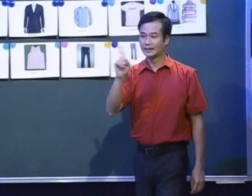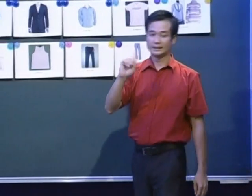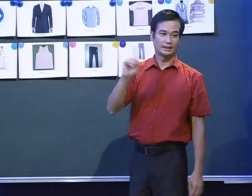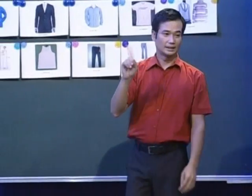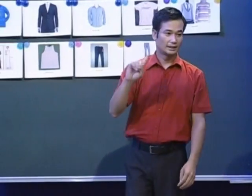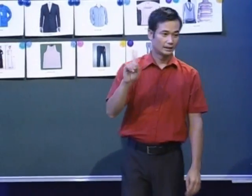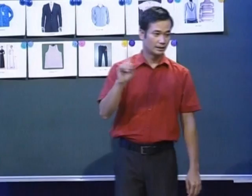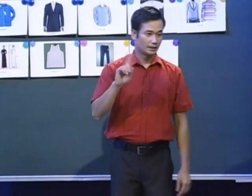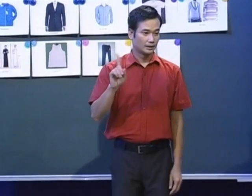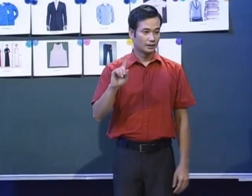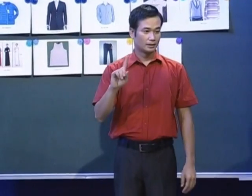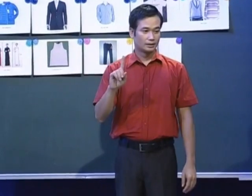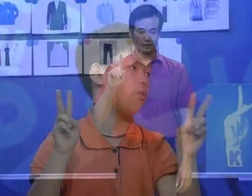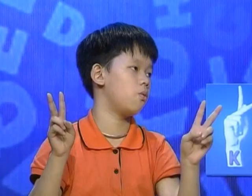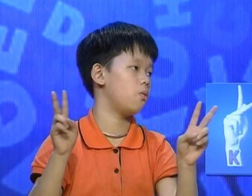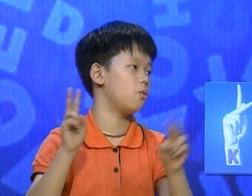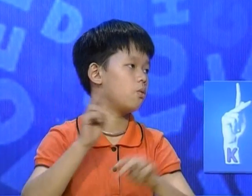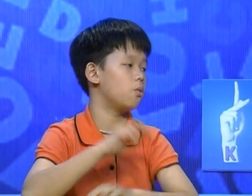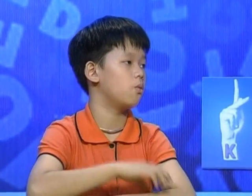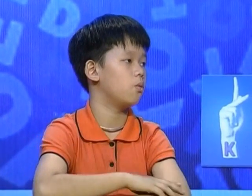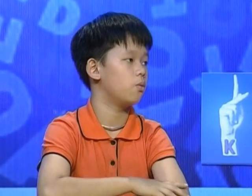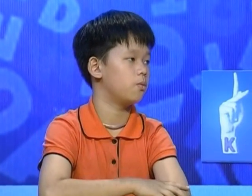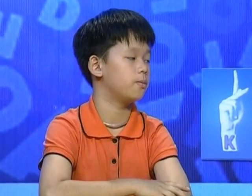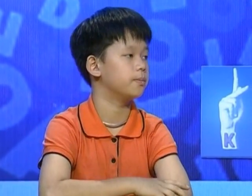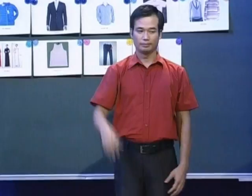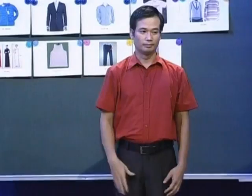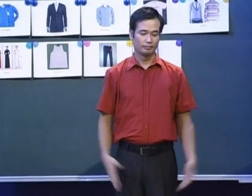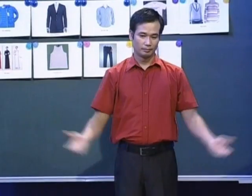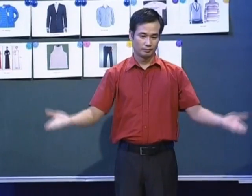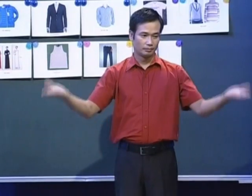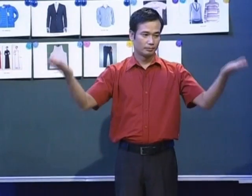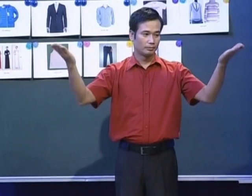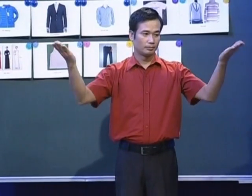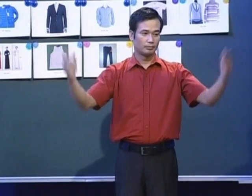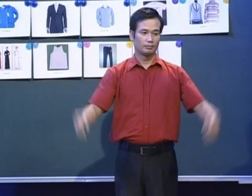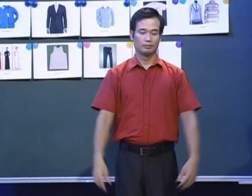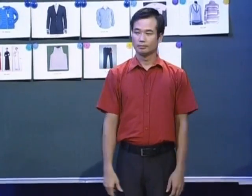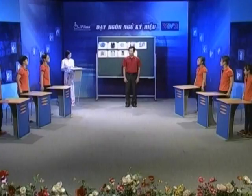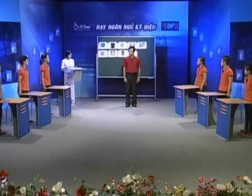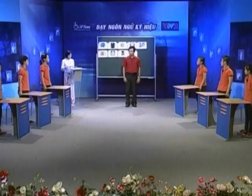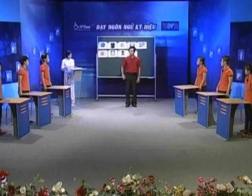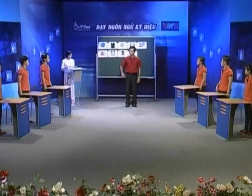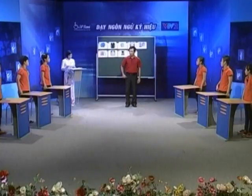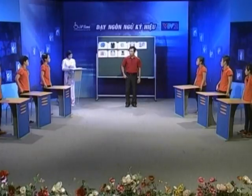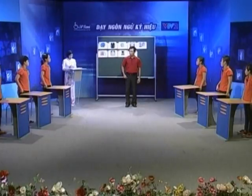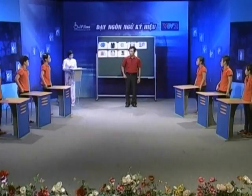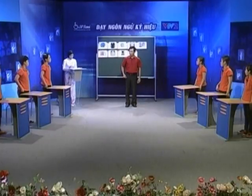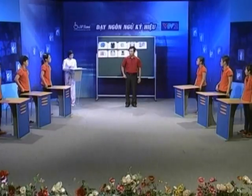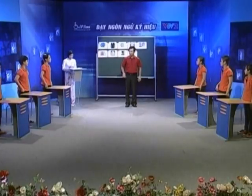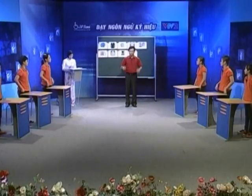Đây là quần gì các em nhỉ? Đúng rồi, đây là quần Âu. Chúng ta cùng học ký hiệu quần Âu nhé. Động tác 1,